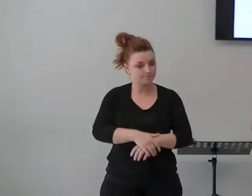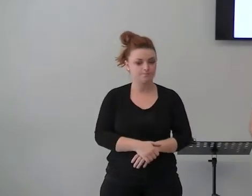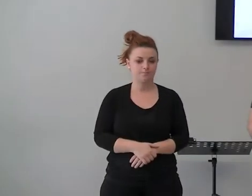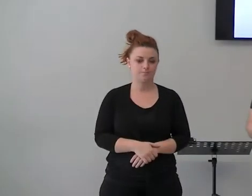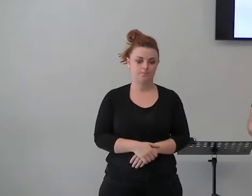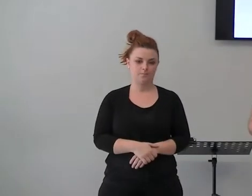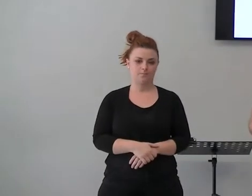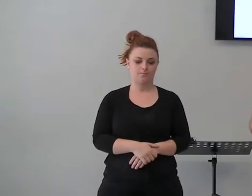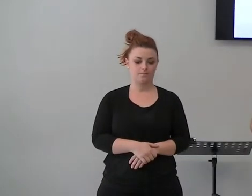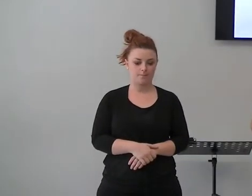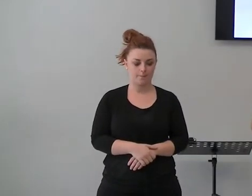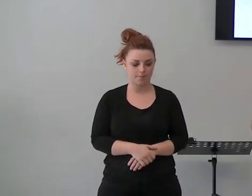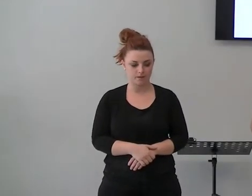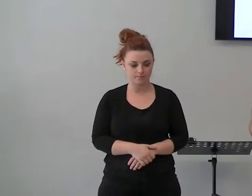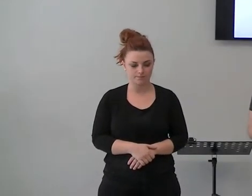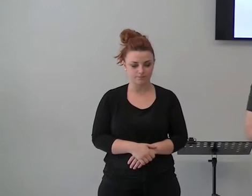Context is king.